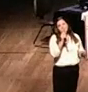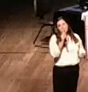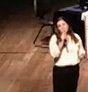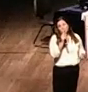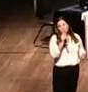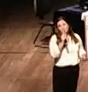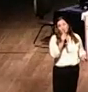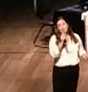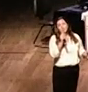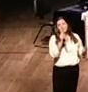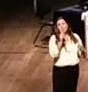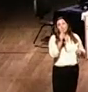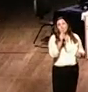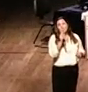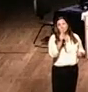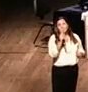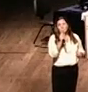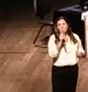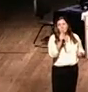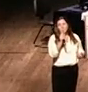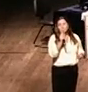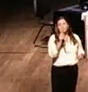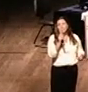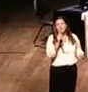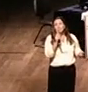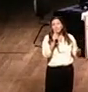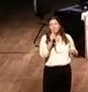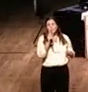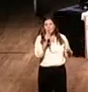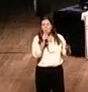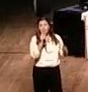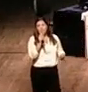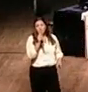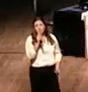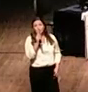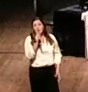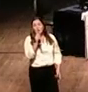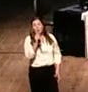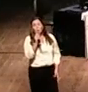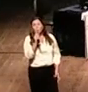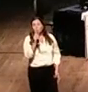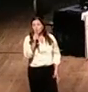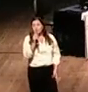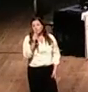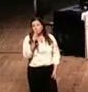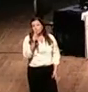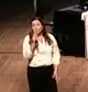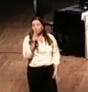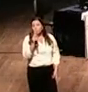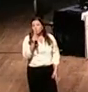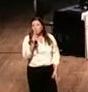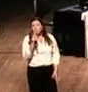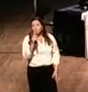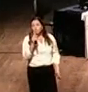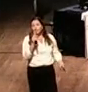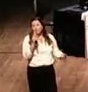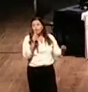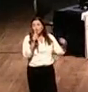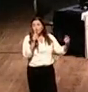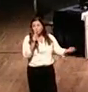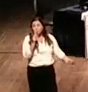esse sistema além de ser colocado o planejamento ele também é feito a comprovação da conta